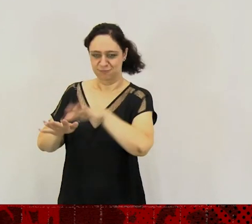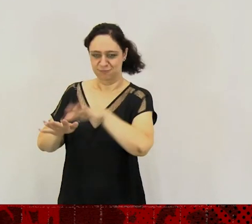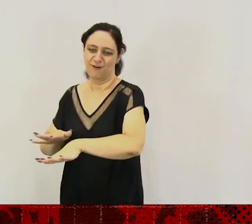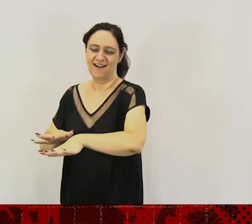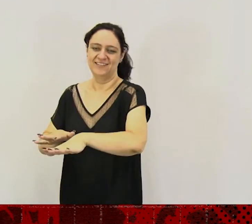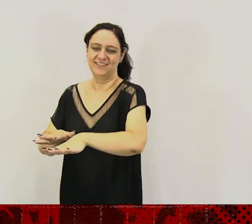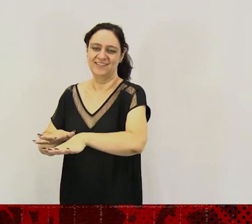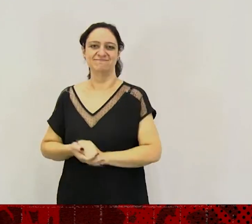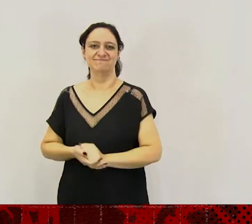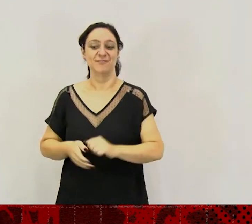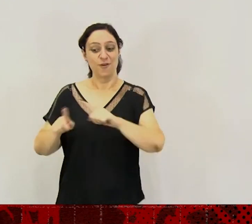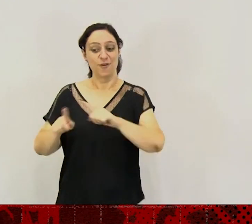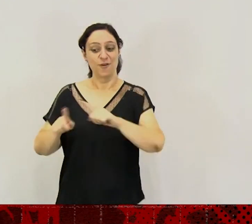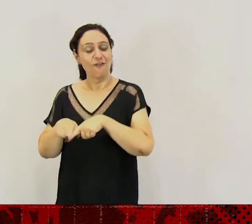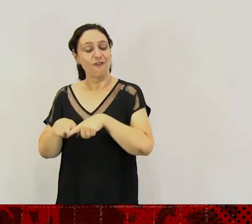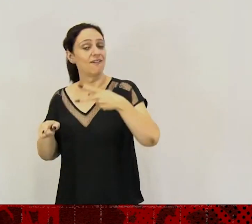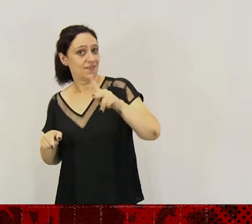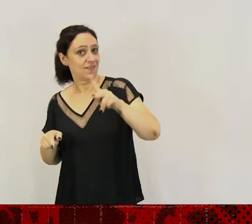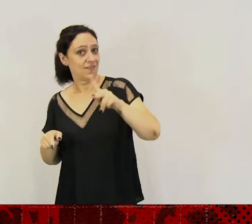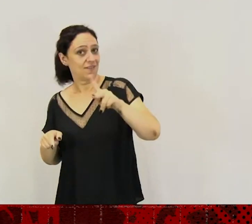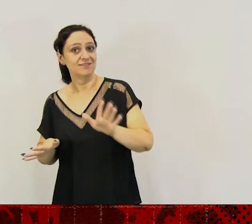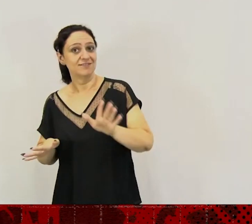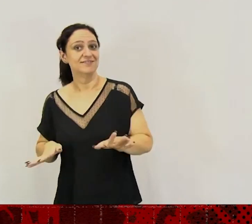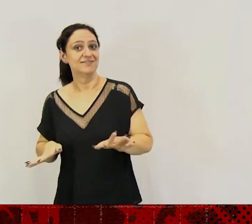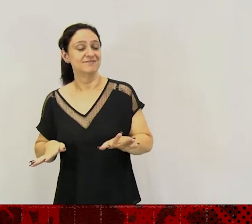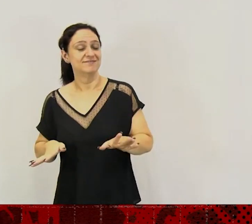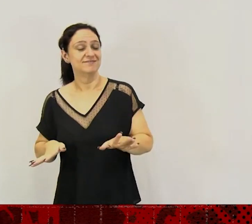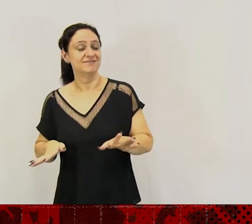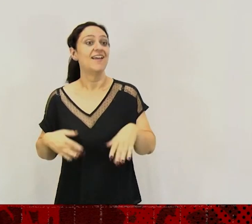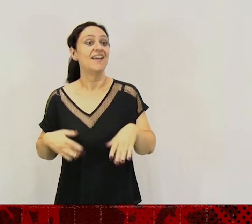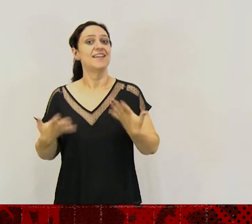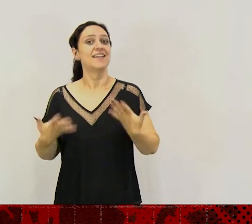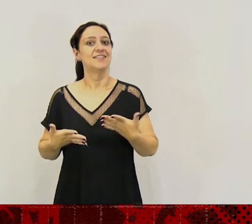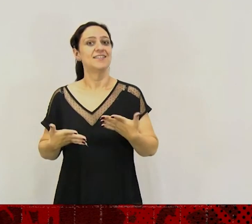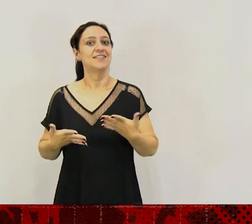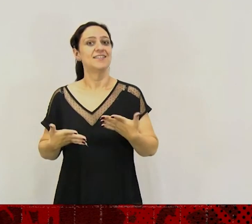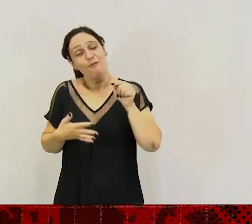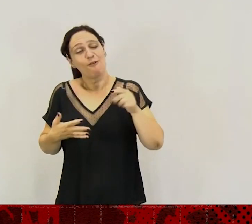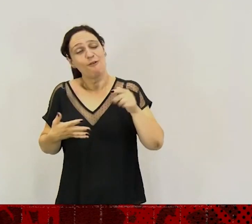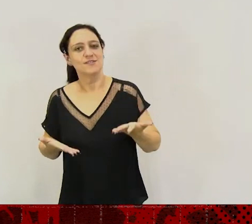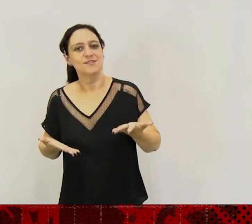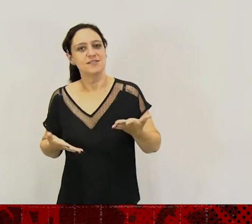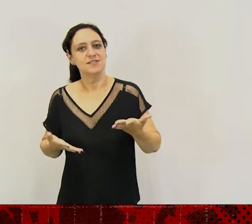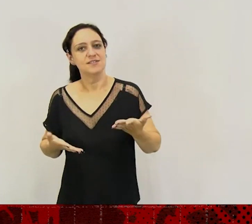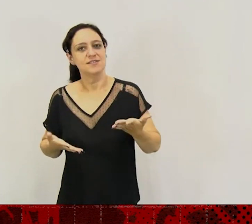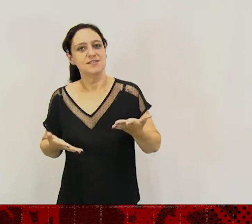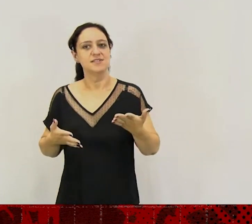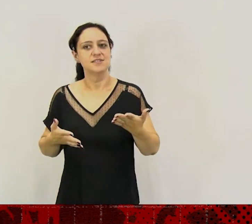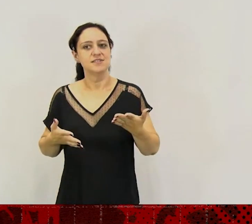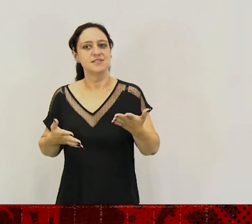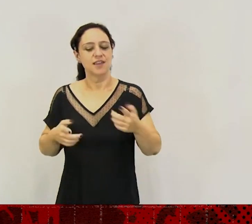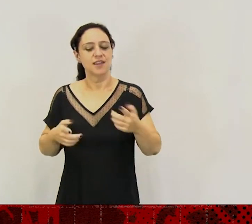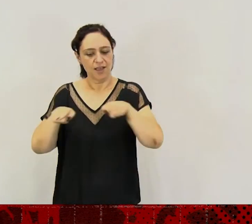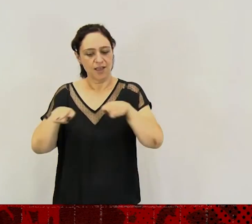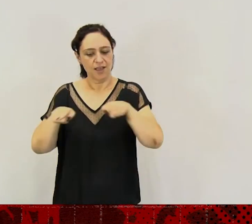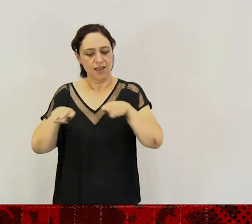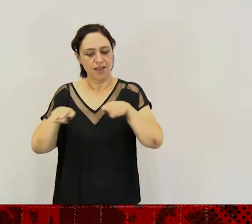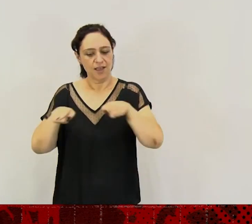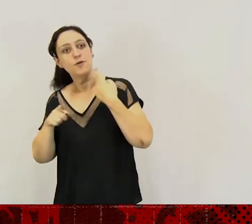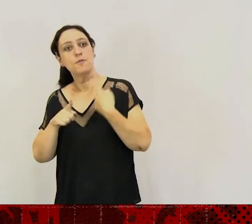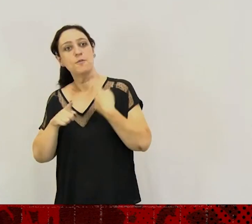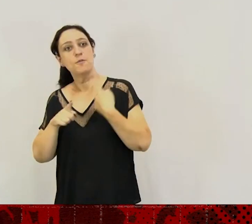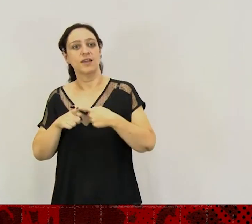Então, às vezes, quem sabe você está lá, porque não tinha outro lugar para pôr.